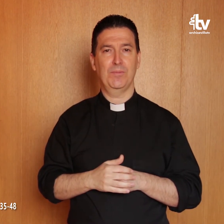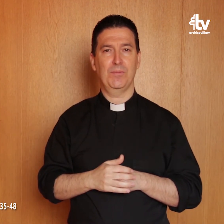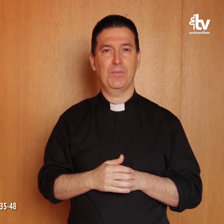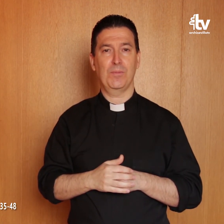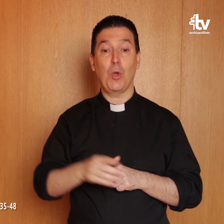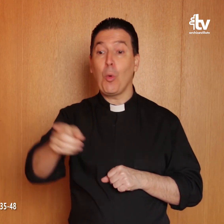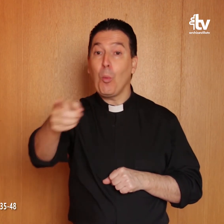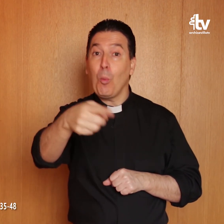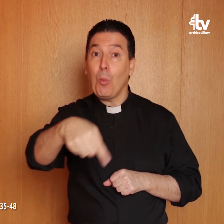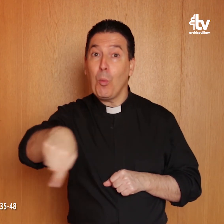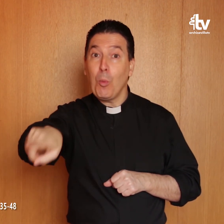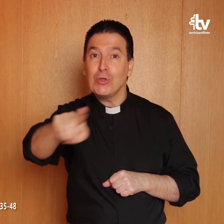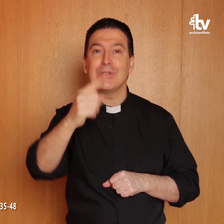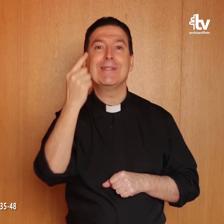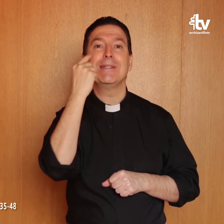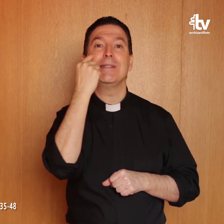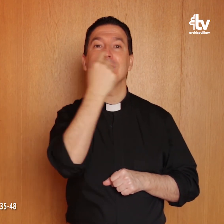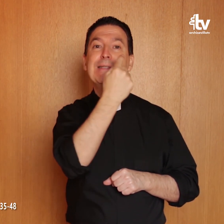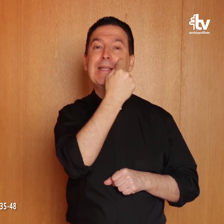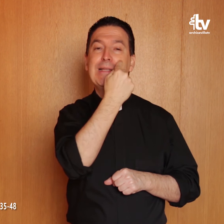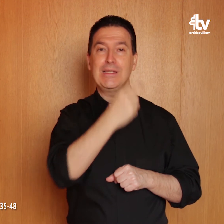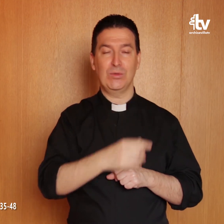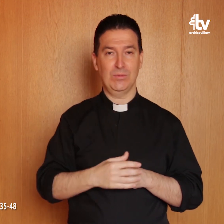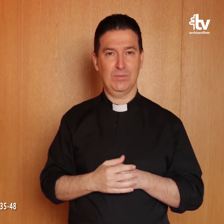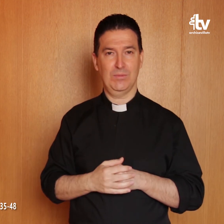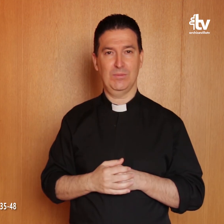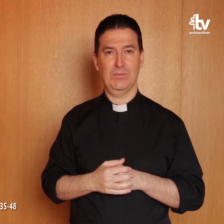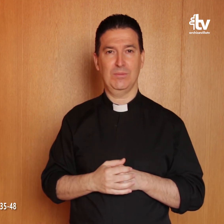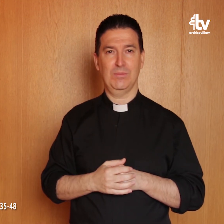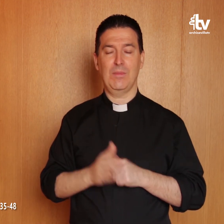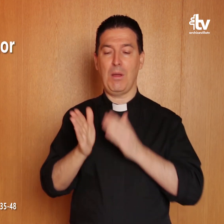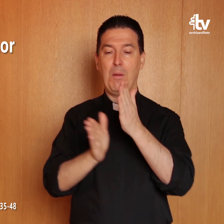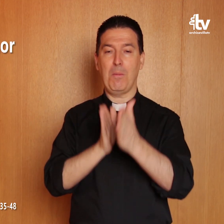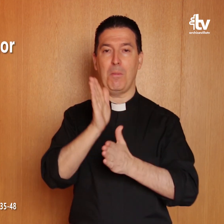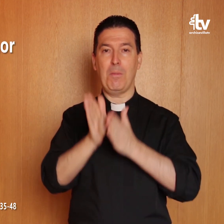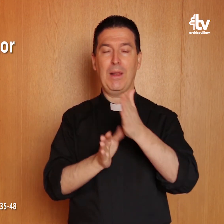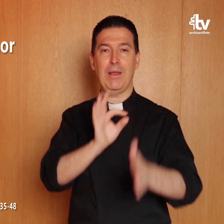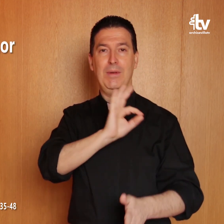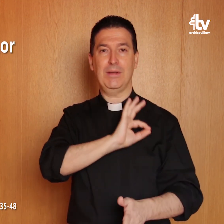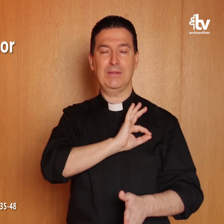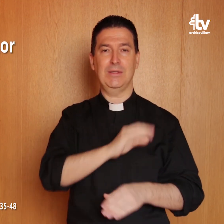Vosotros sois testigos de esto Palabra del Señor